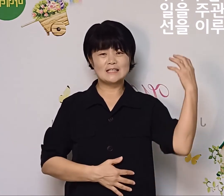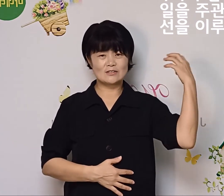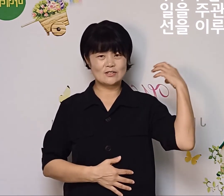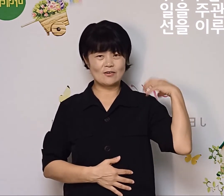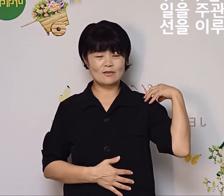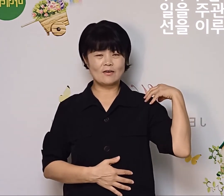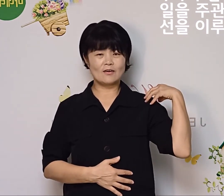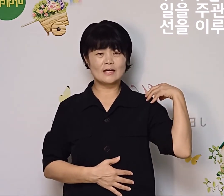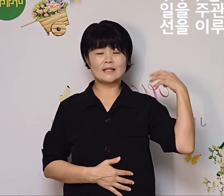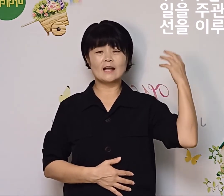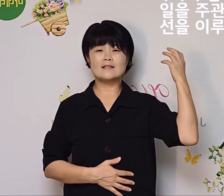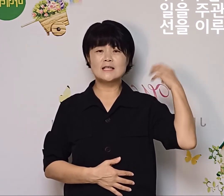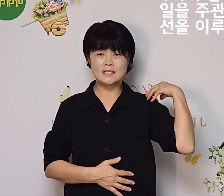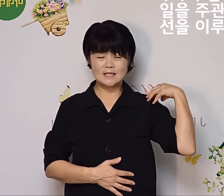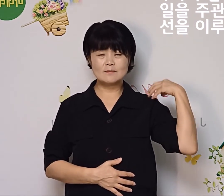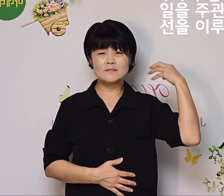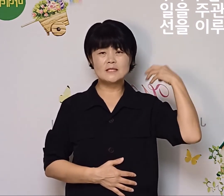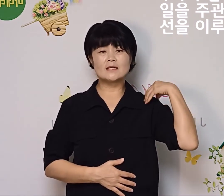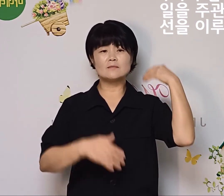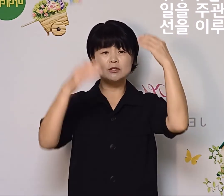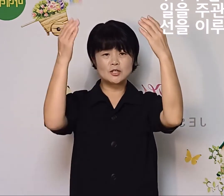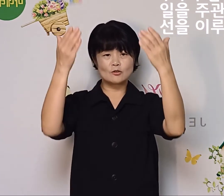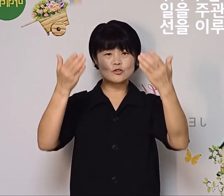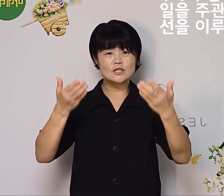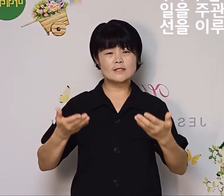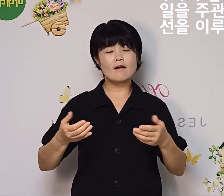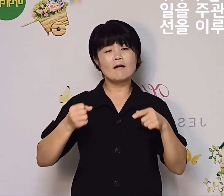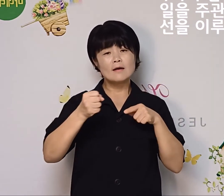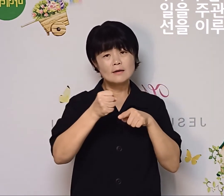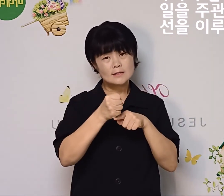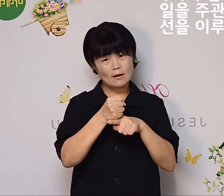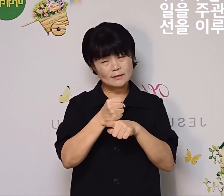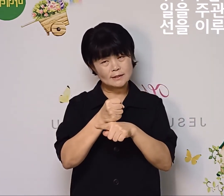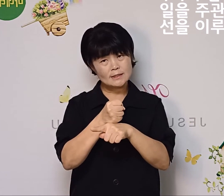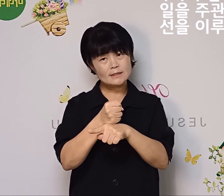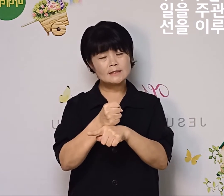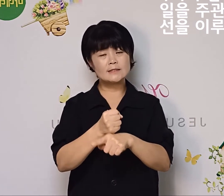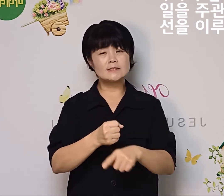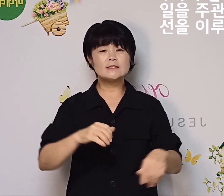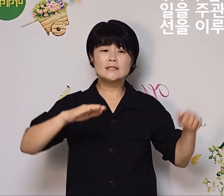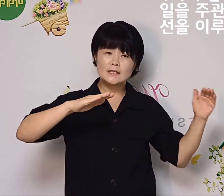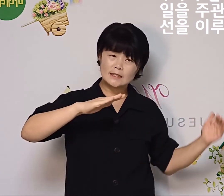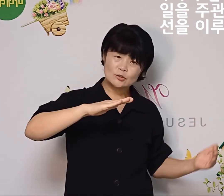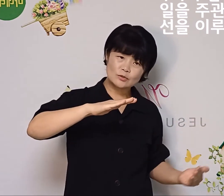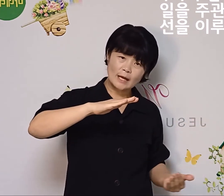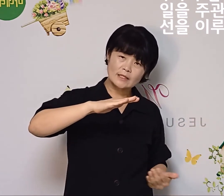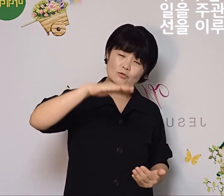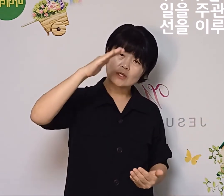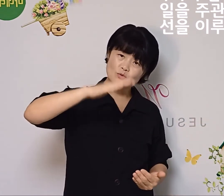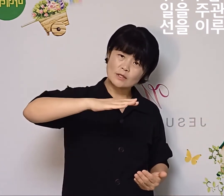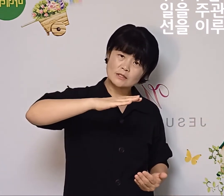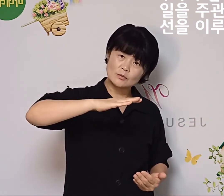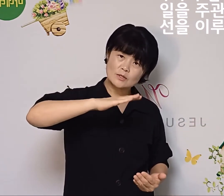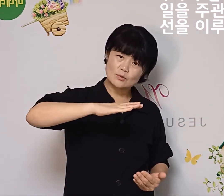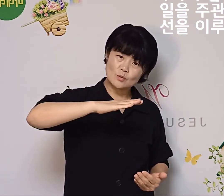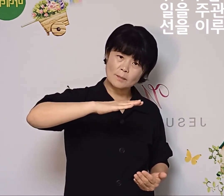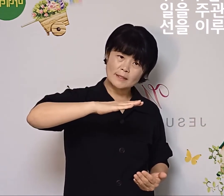주관하셔서 어깨다가 책임을 져주셔서 뜻을 이루다 수화는 왼손